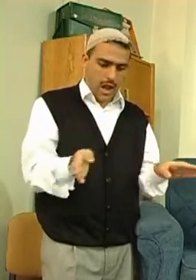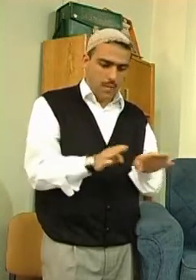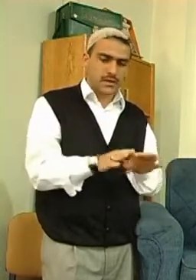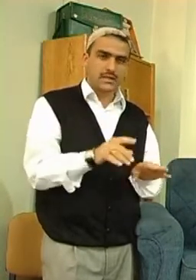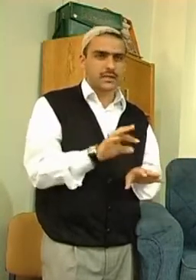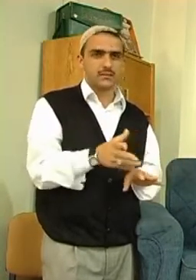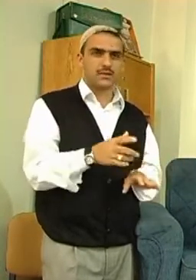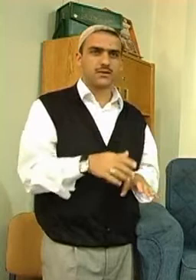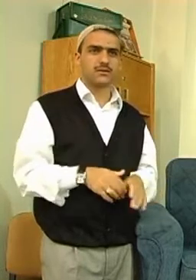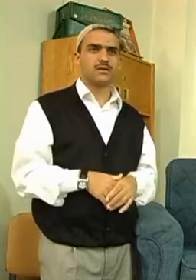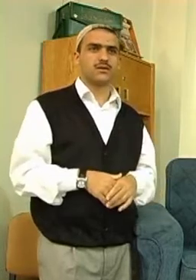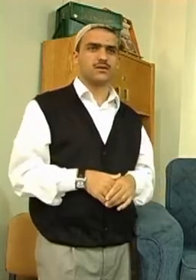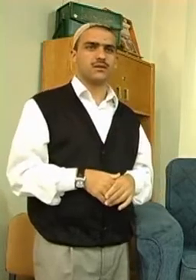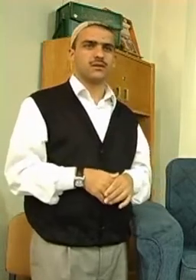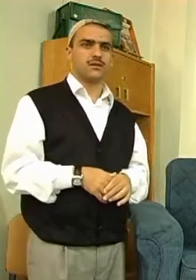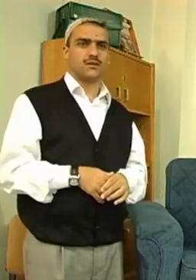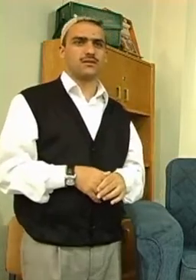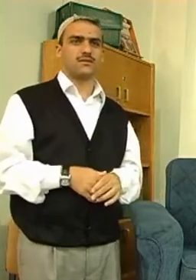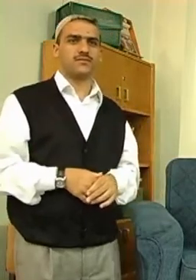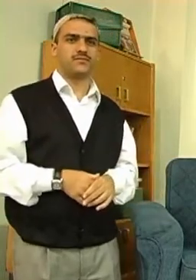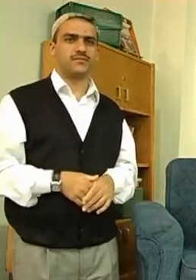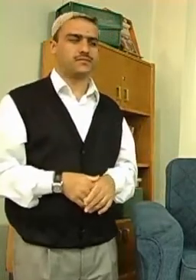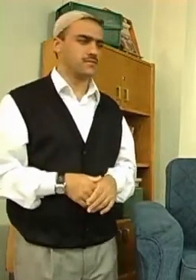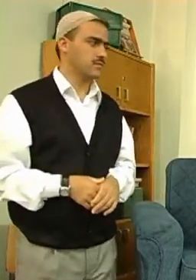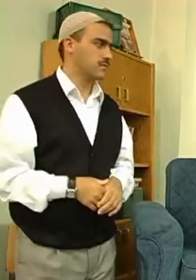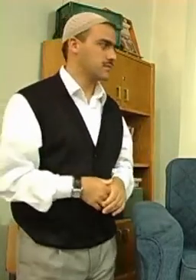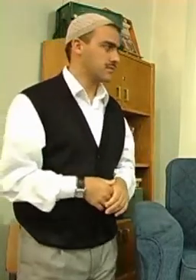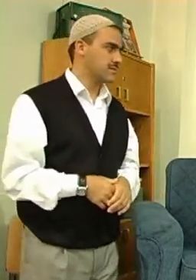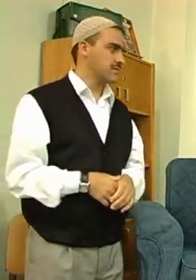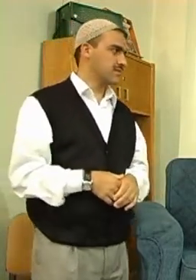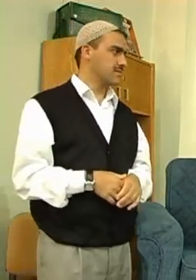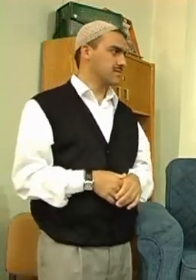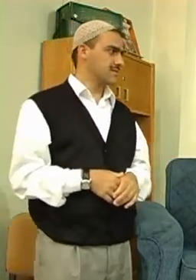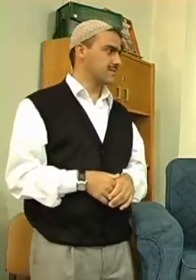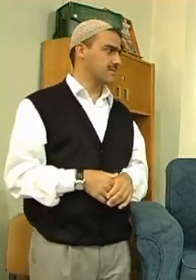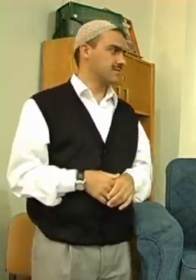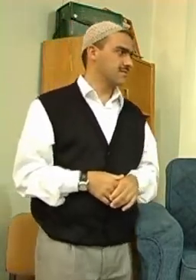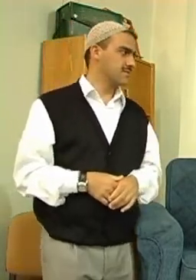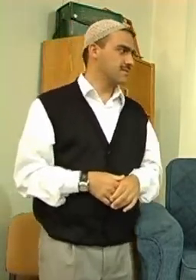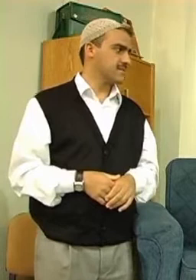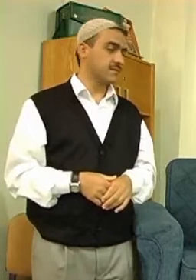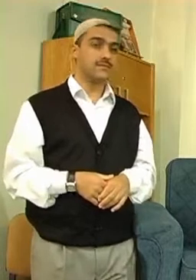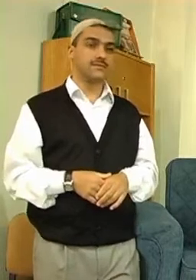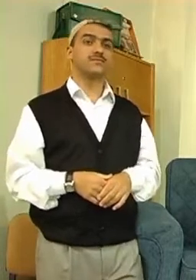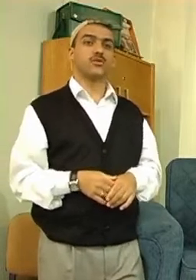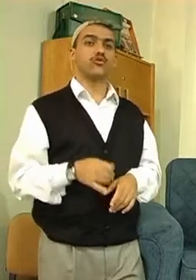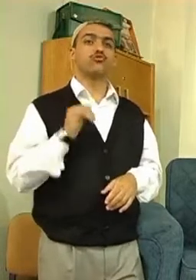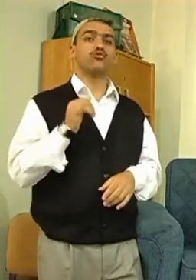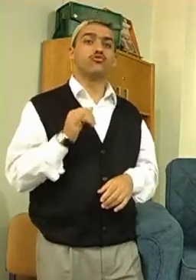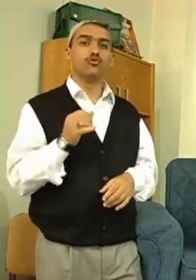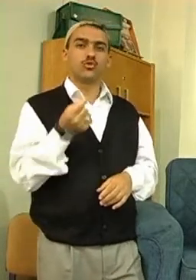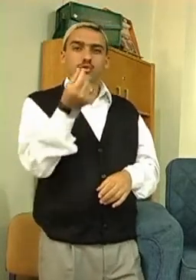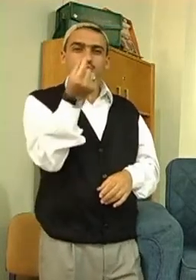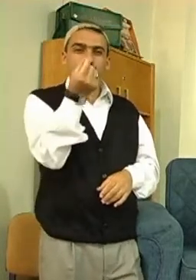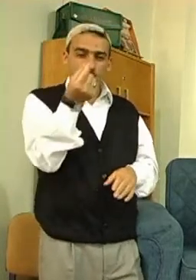bir ismi kafirdir yani. Örten. Toprağa ekiyorlar tohumu. Tohumu üzerine örtüyorlar. Evet.